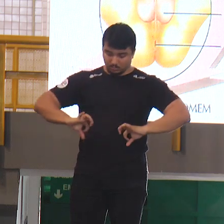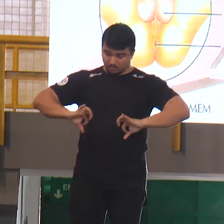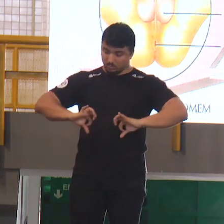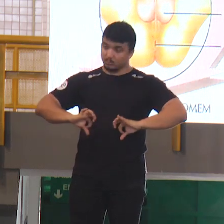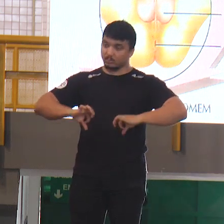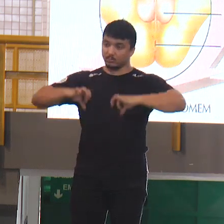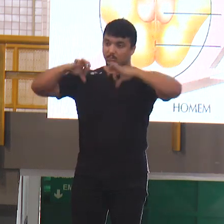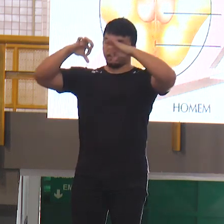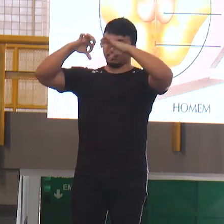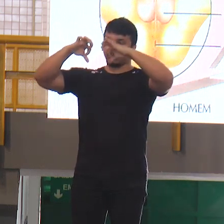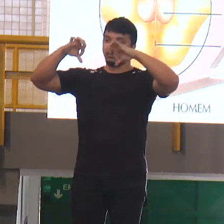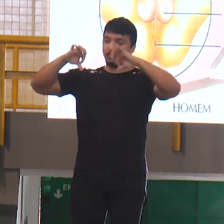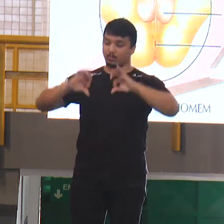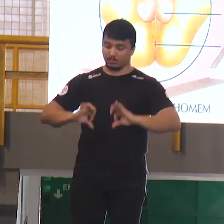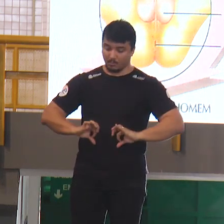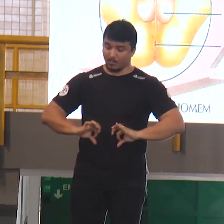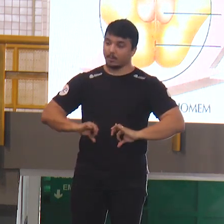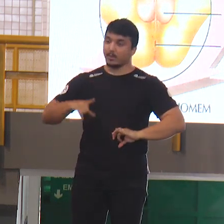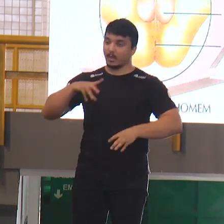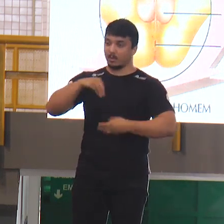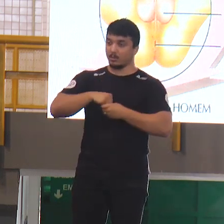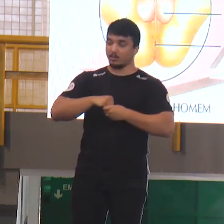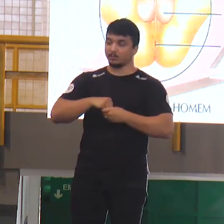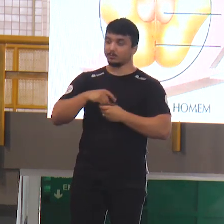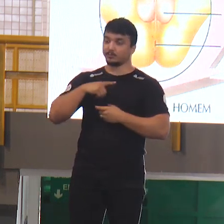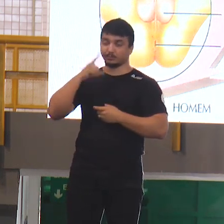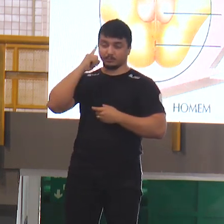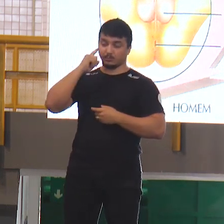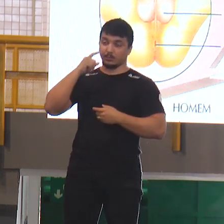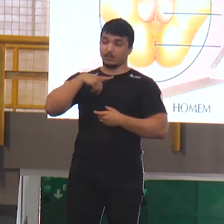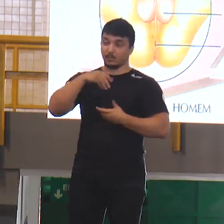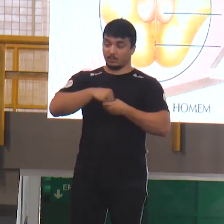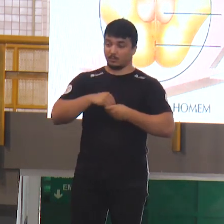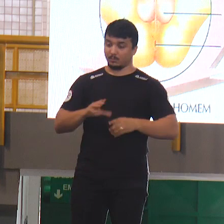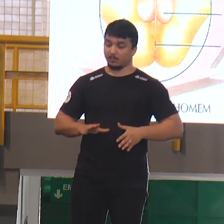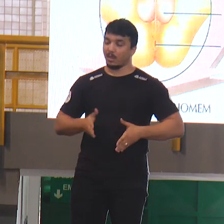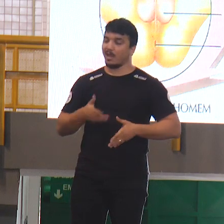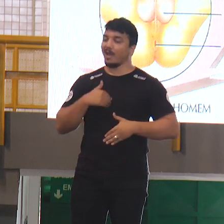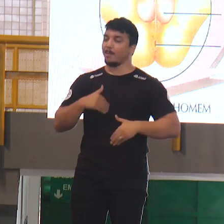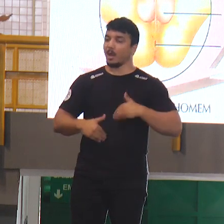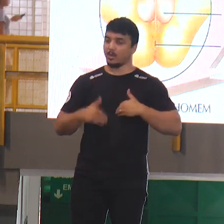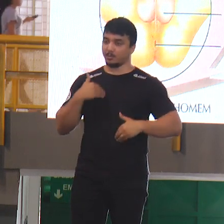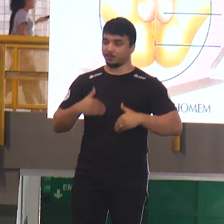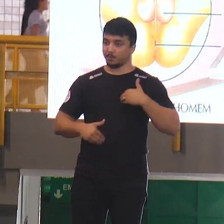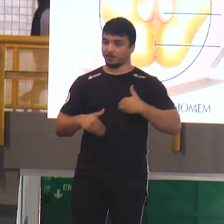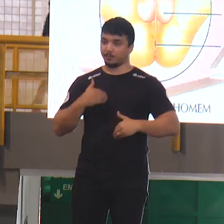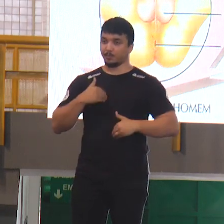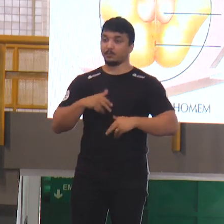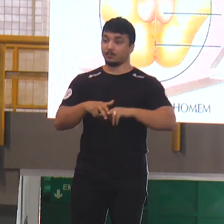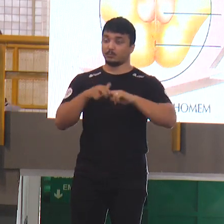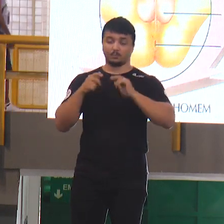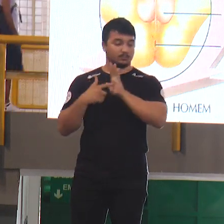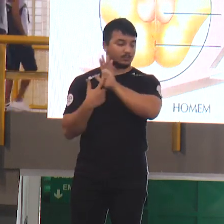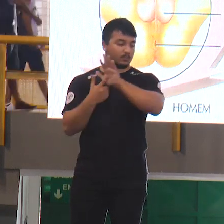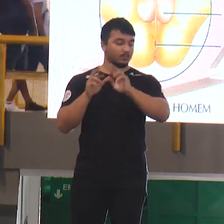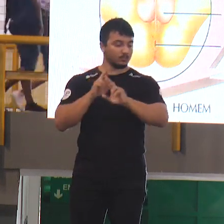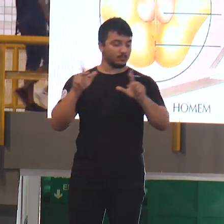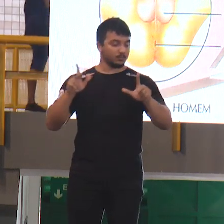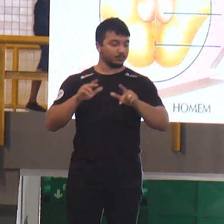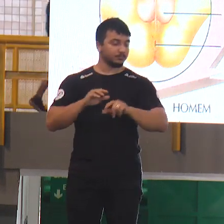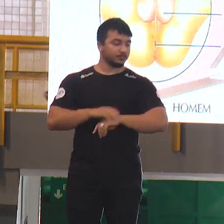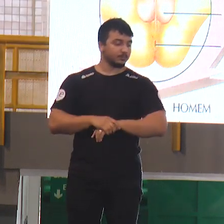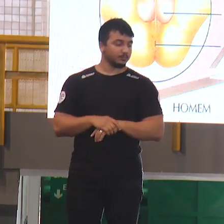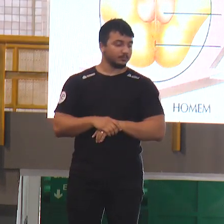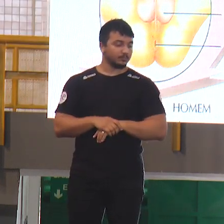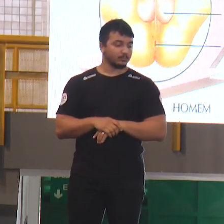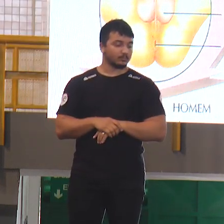ovários, irão localizar-se na cavidade abdominal. Ok? Então você vai ter essa diferenciação.